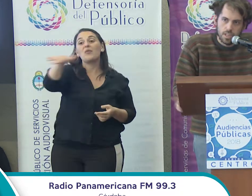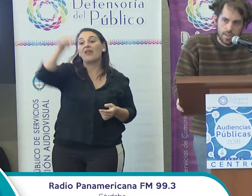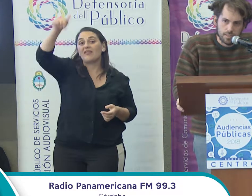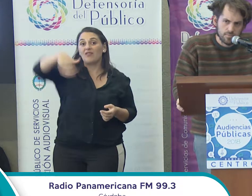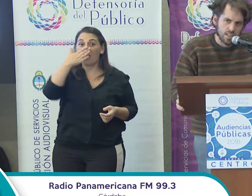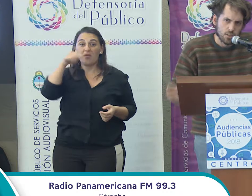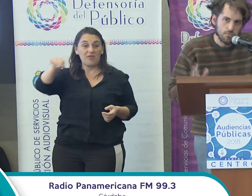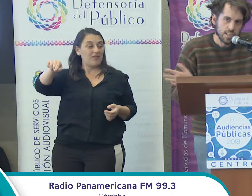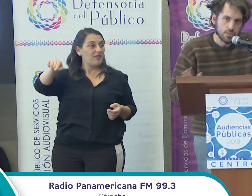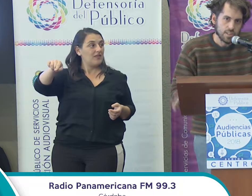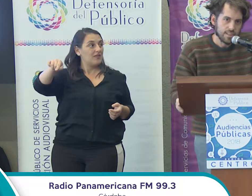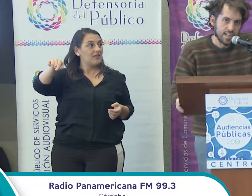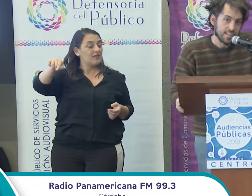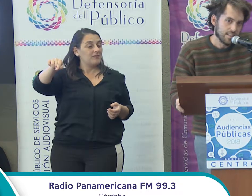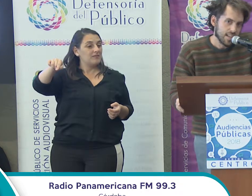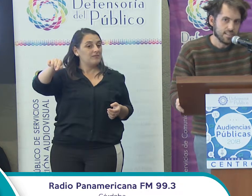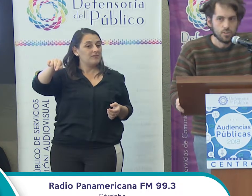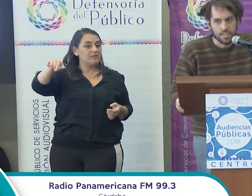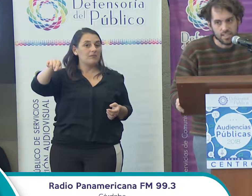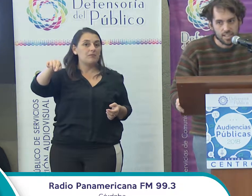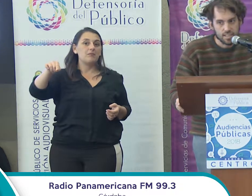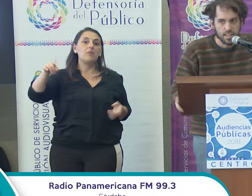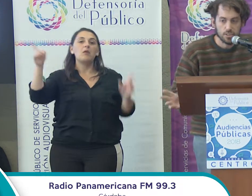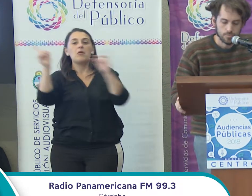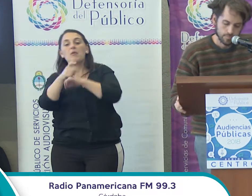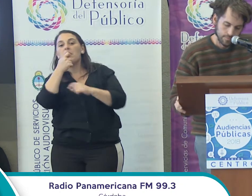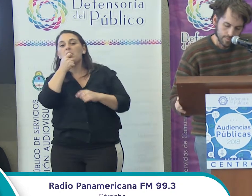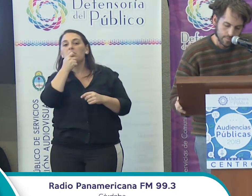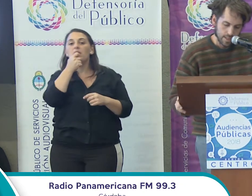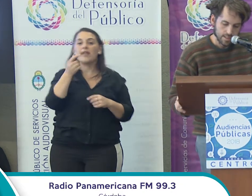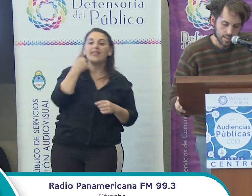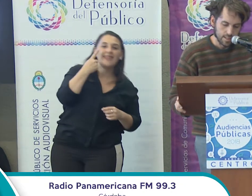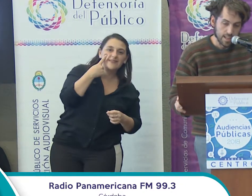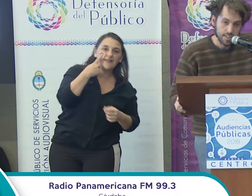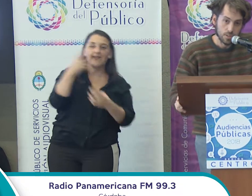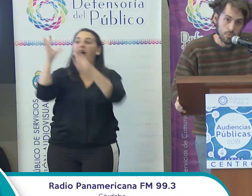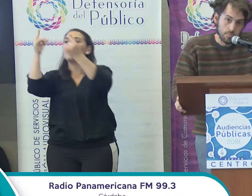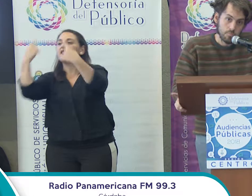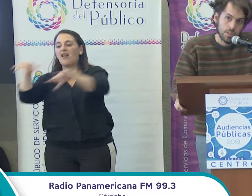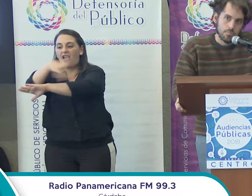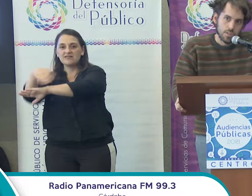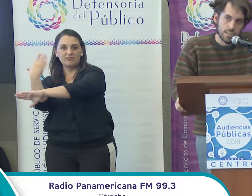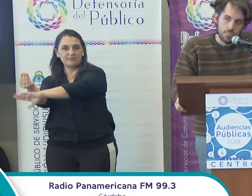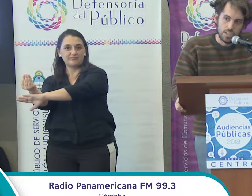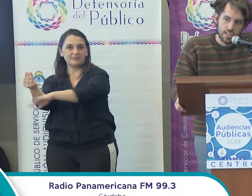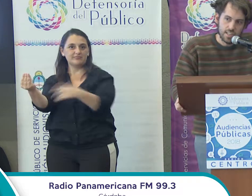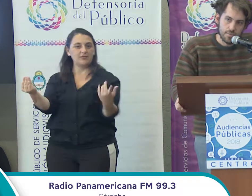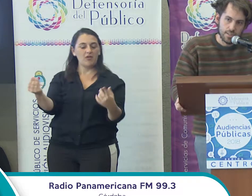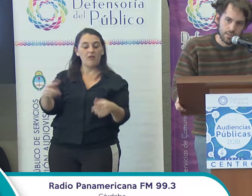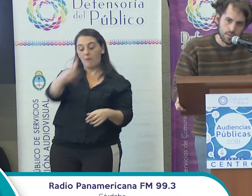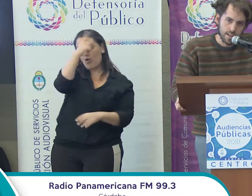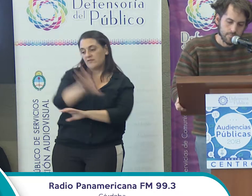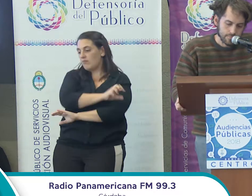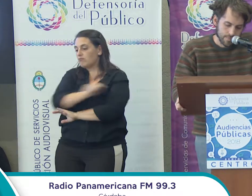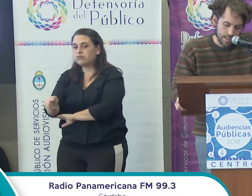hemos tenido problemas conflictos entre la intendencia y los artistas callejeros que han tenido violencia policial y